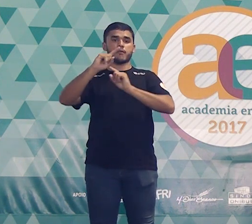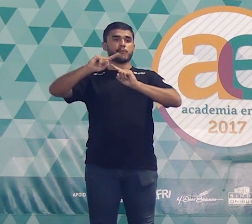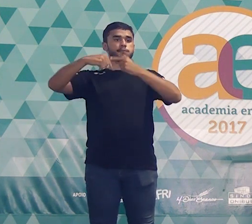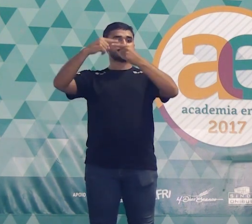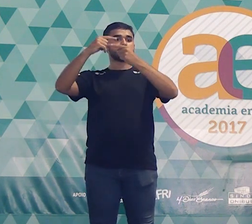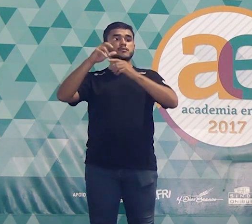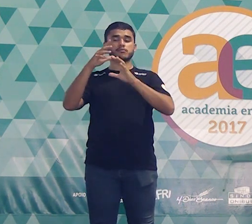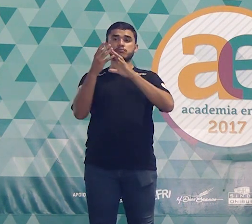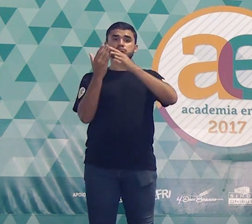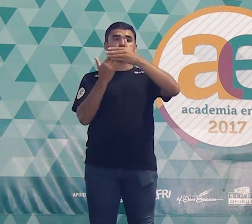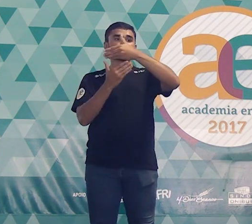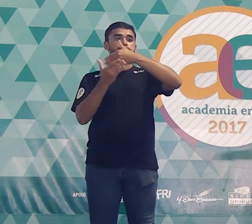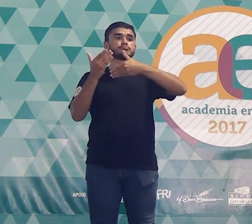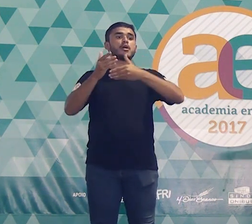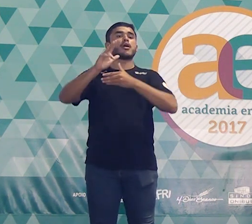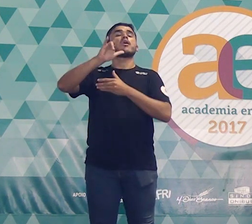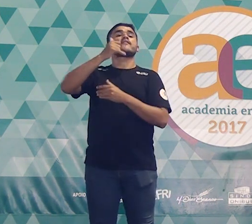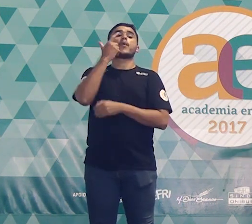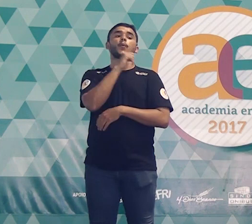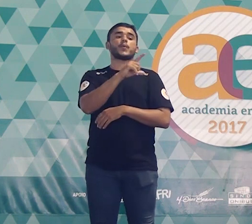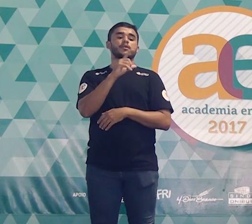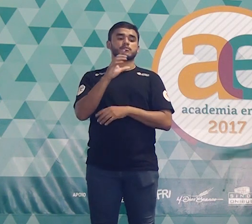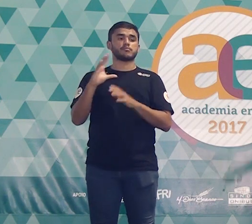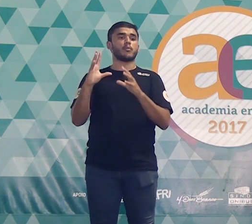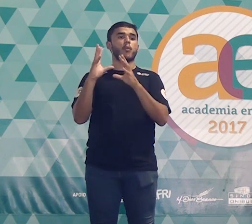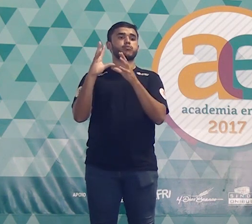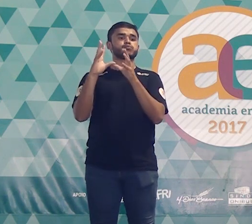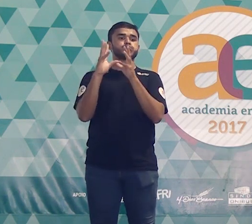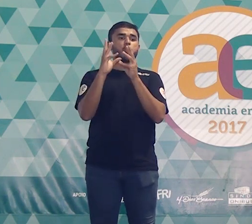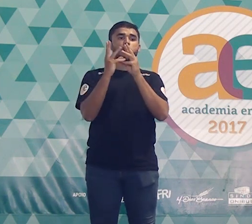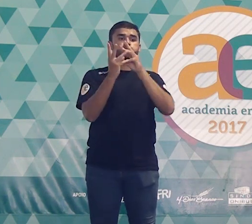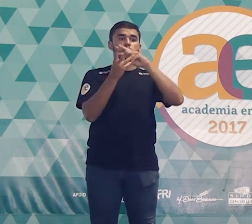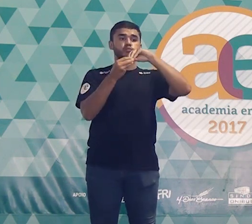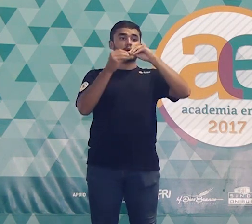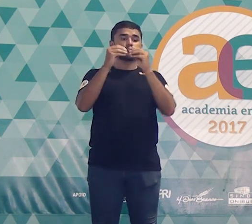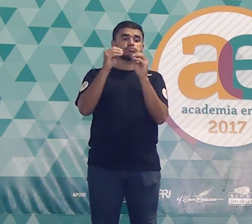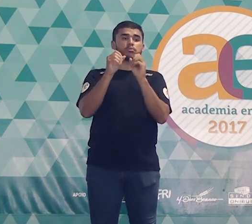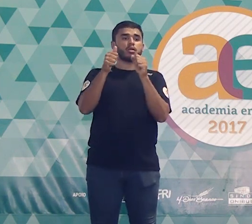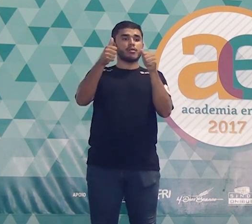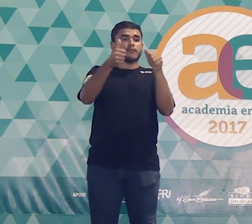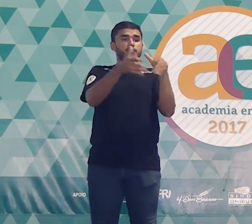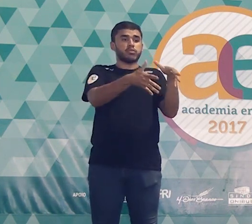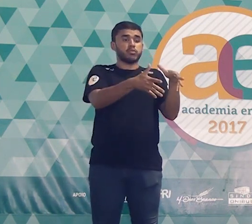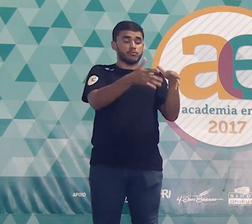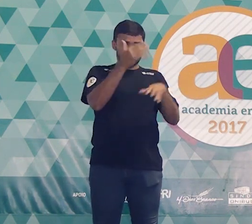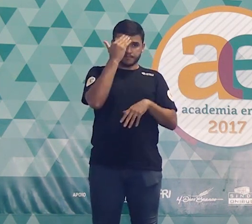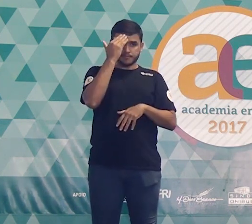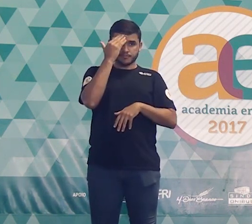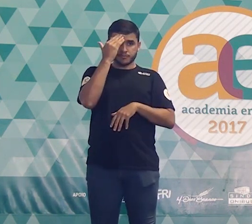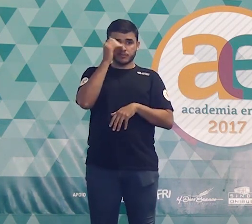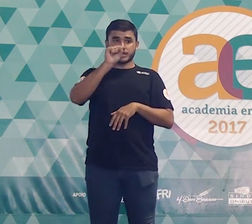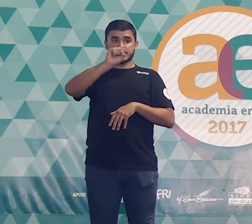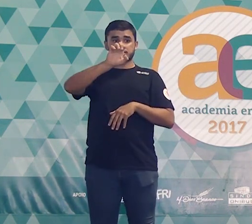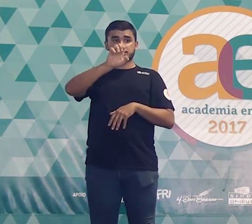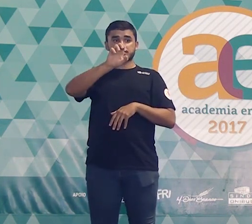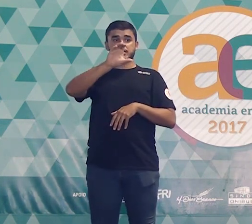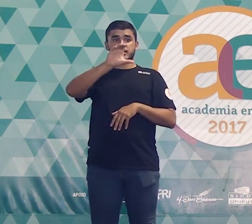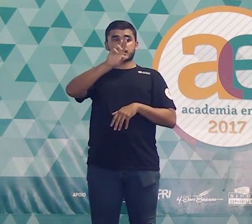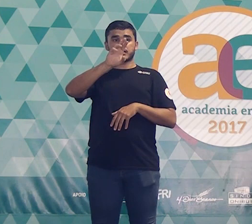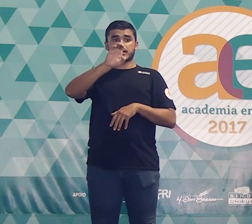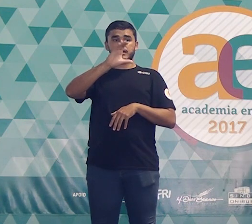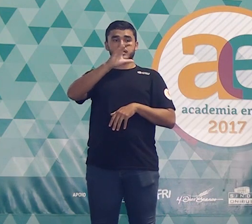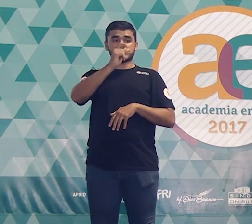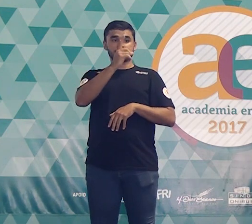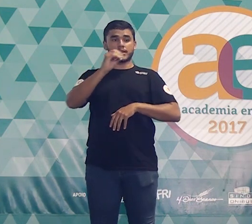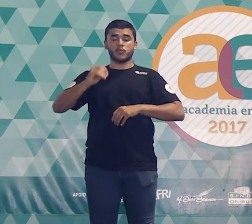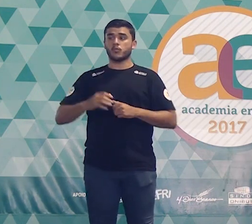vez, processa essas proteínas e embala para secretar. Embala para promover a secreção celular,